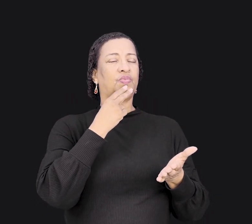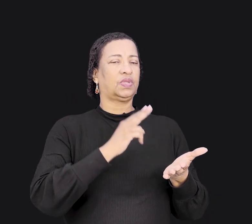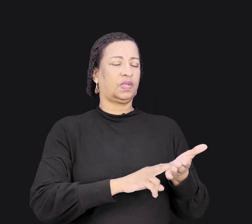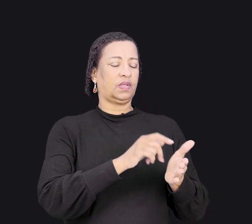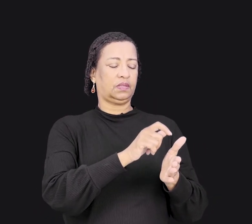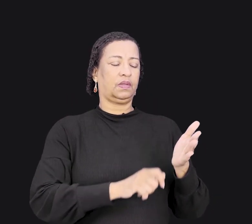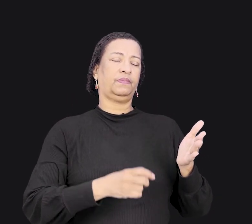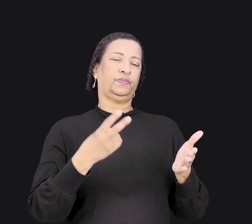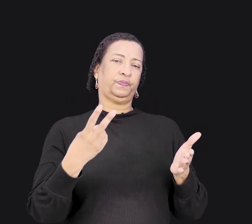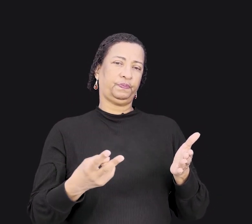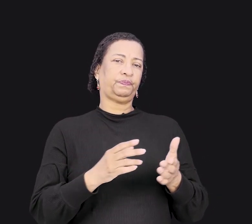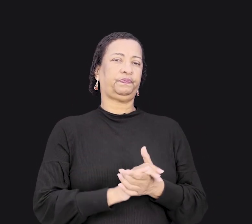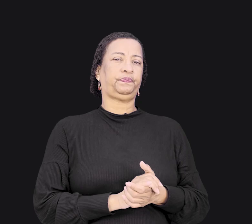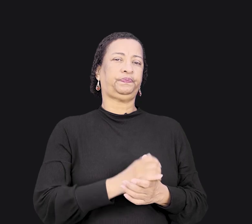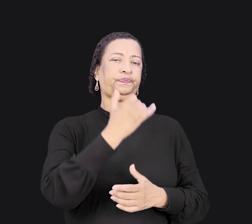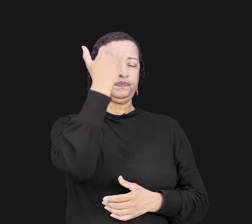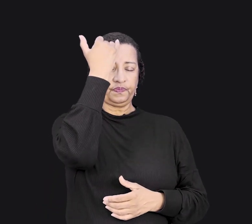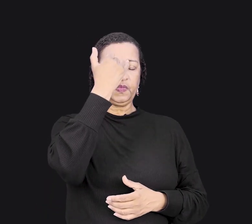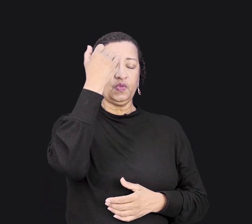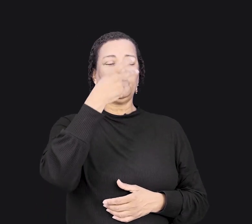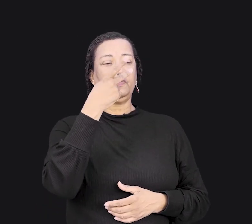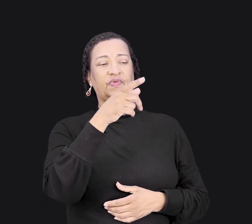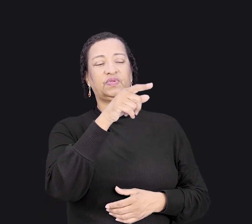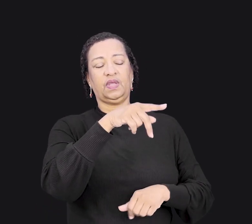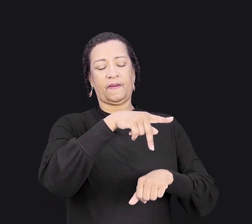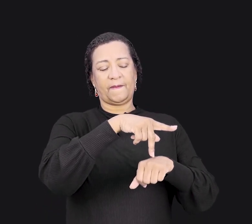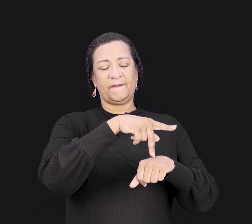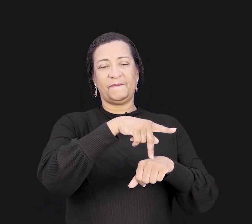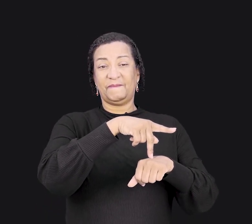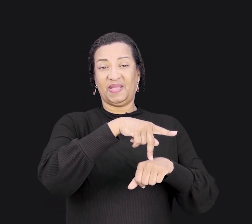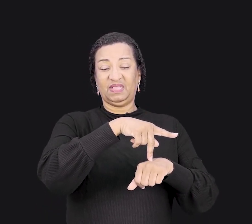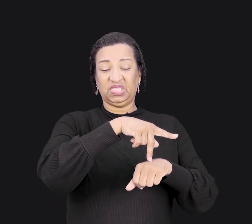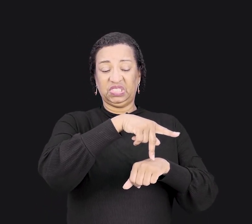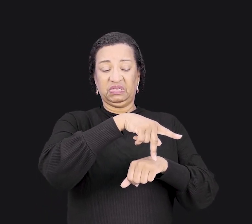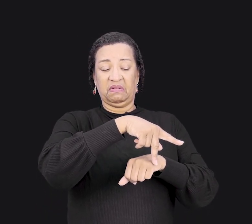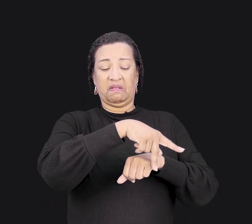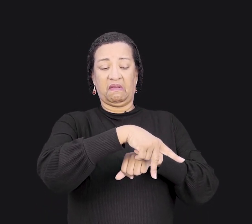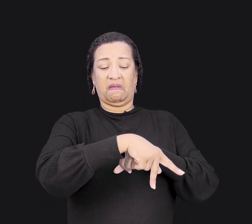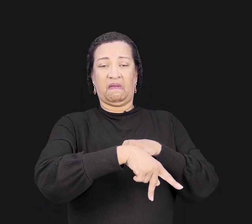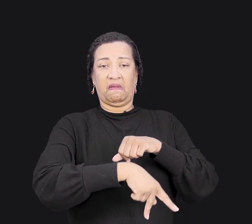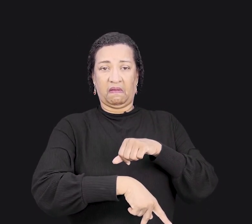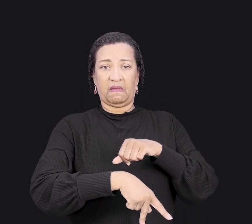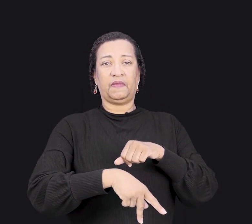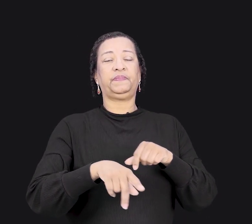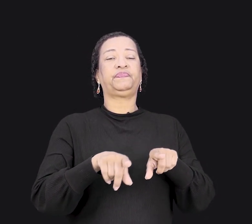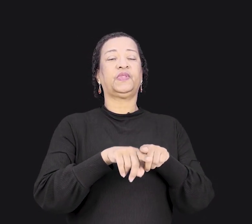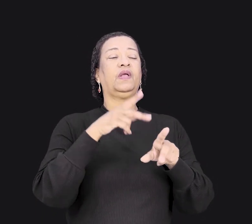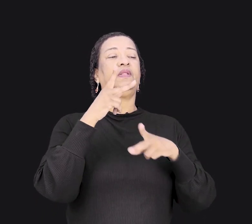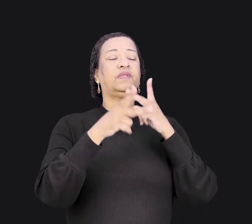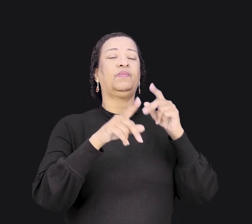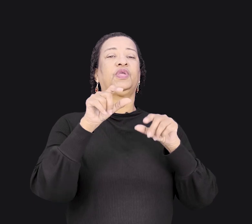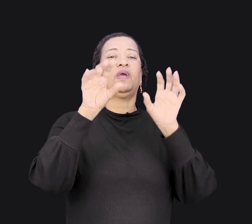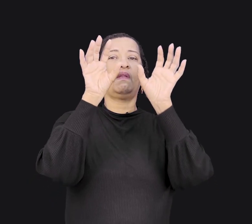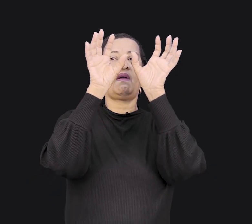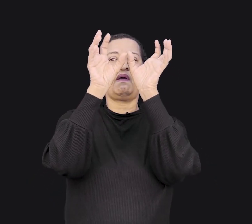os mestres apóstatas de rochas submersas. Ele também os chamou de nuvens sem